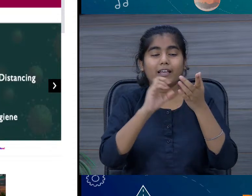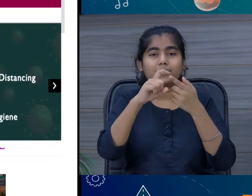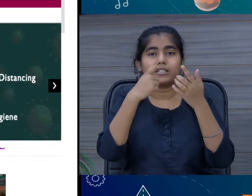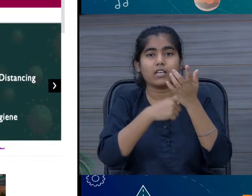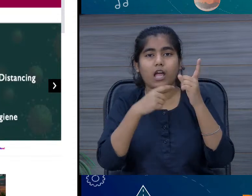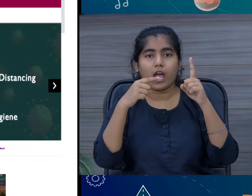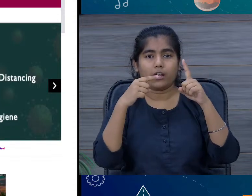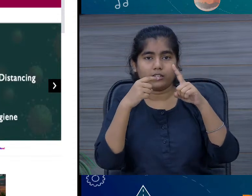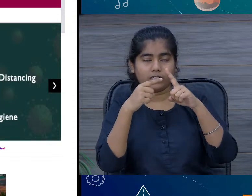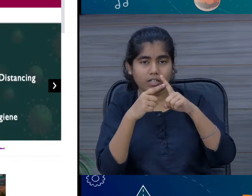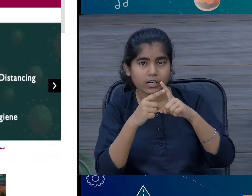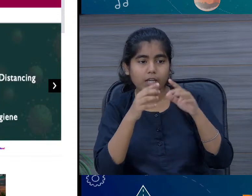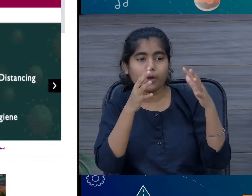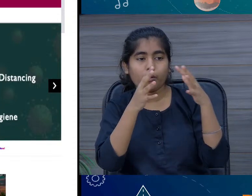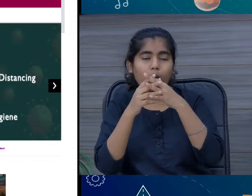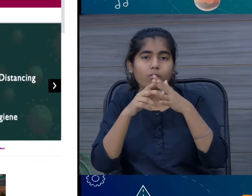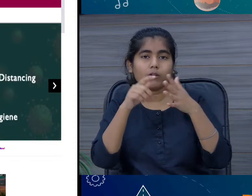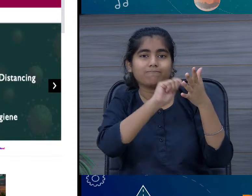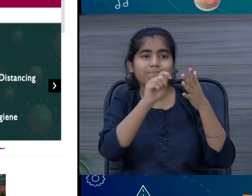करेंगे